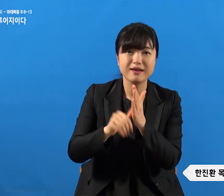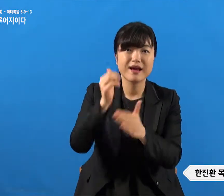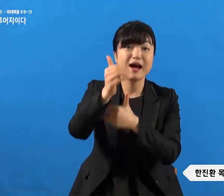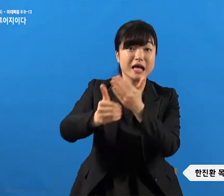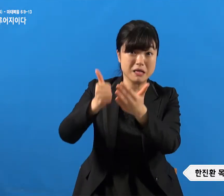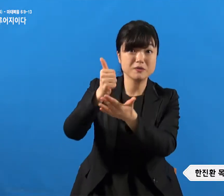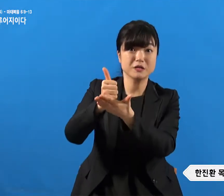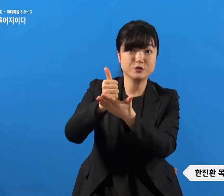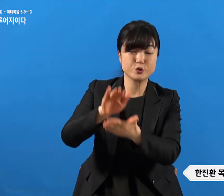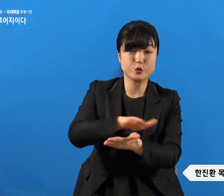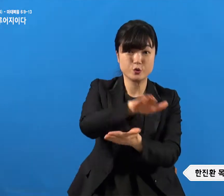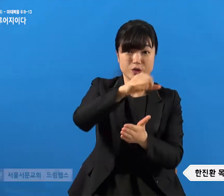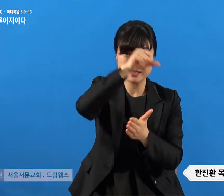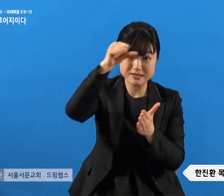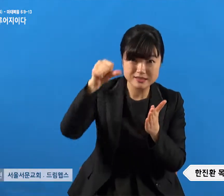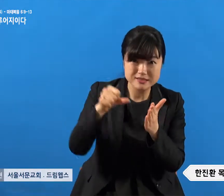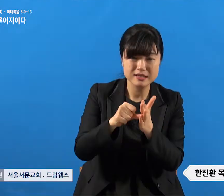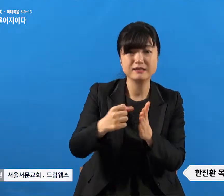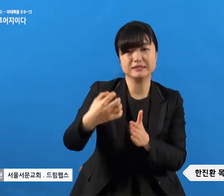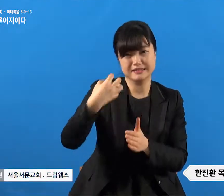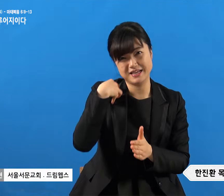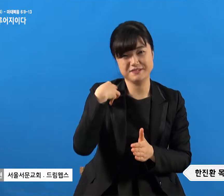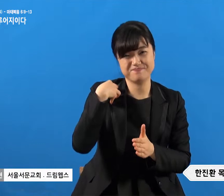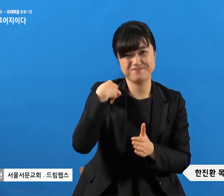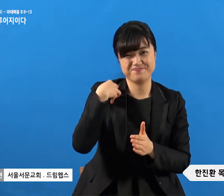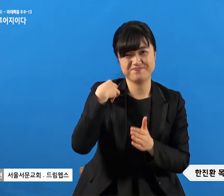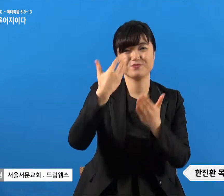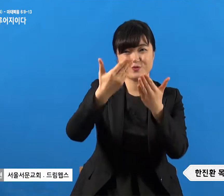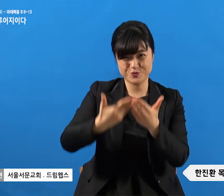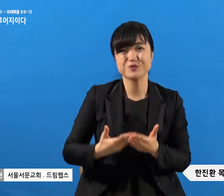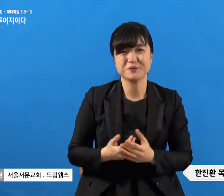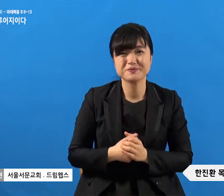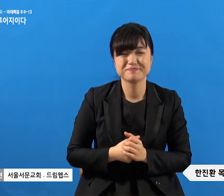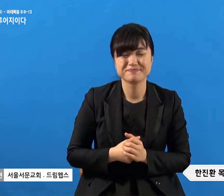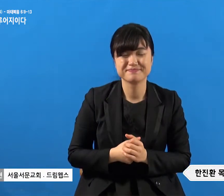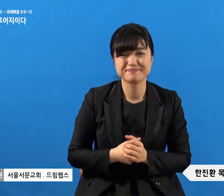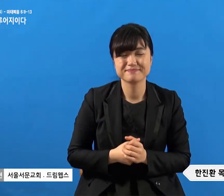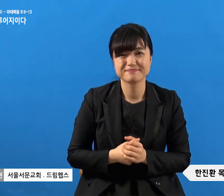그렇게 기도할 때에 하나님께서 우리 생을 책임져 주실 것입니다.